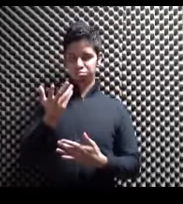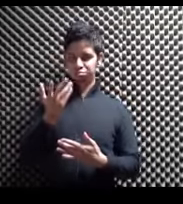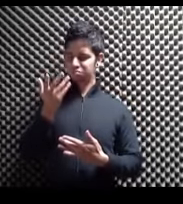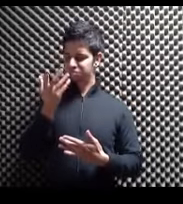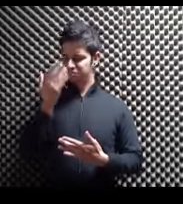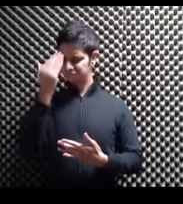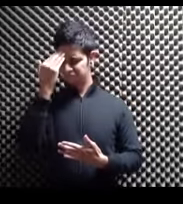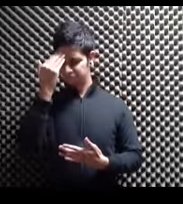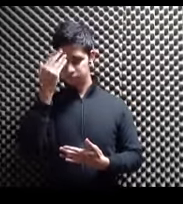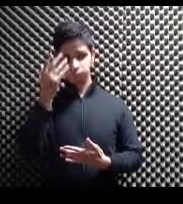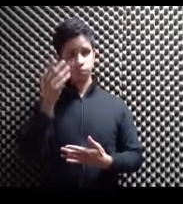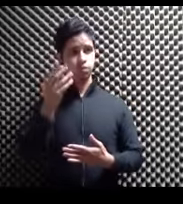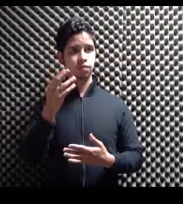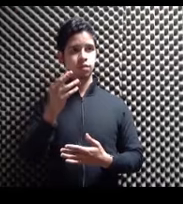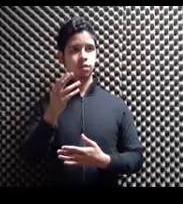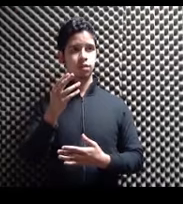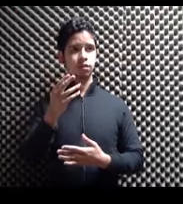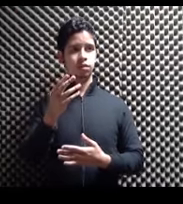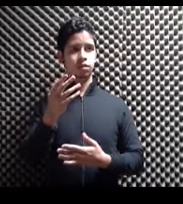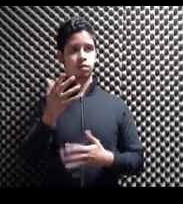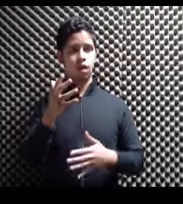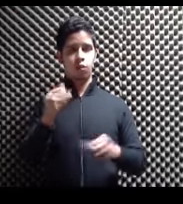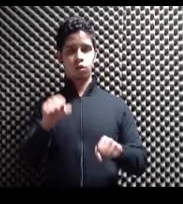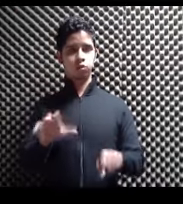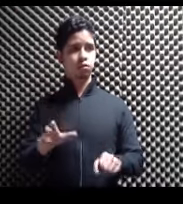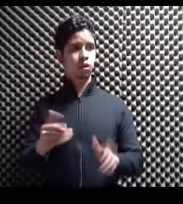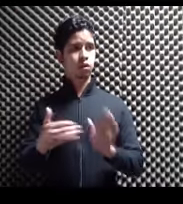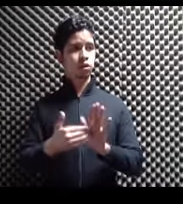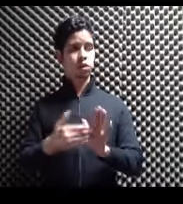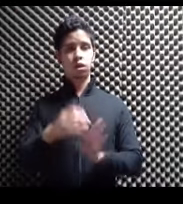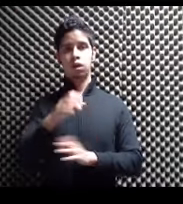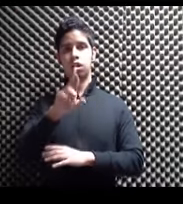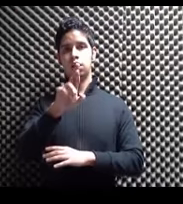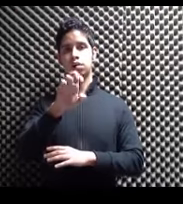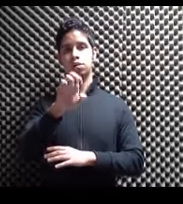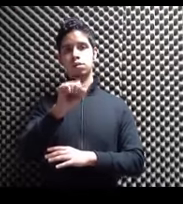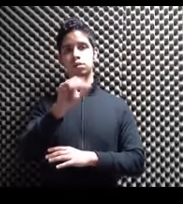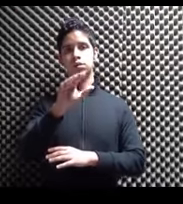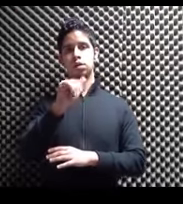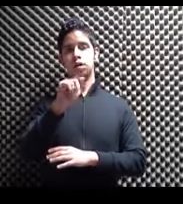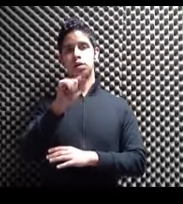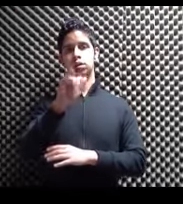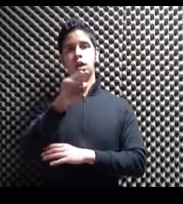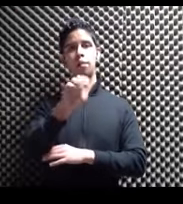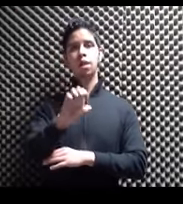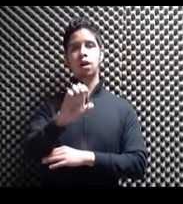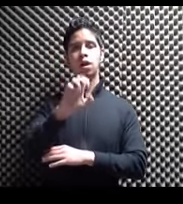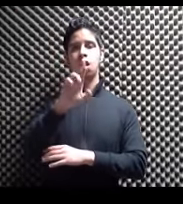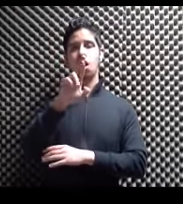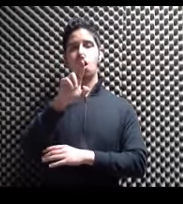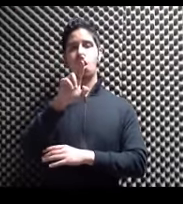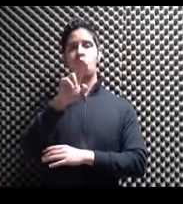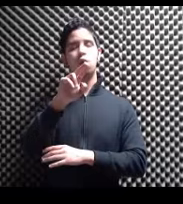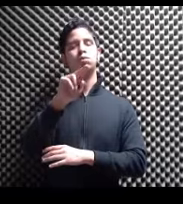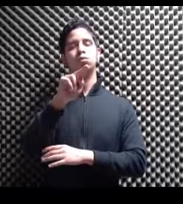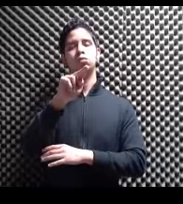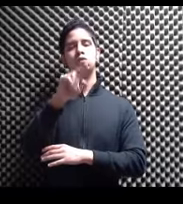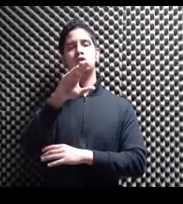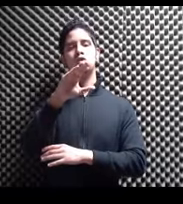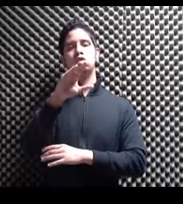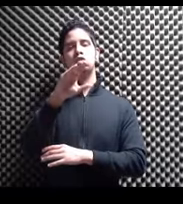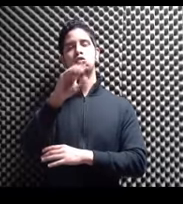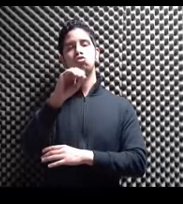Yo me puedo dar el lujo de rescatamenoc.com. El NOC es consiguen en Facebook también, y ahí, de una manera u otra, también ahí